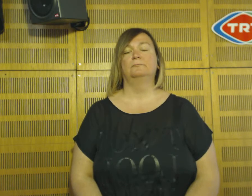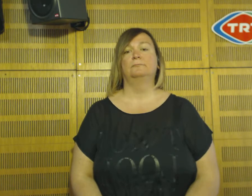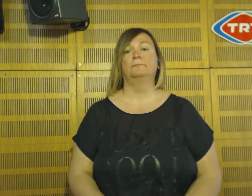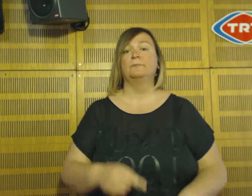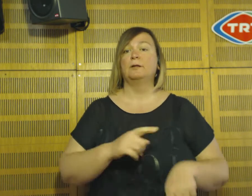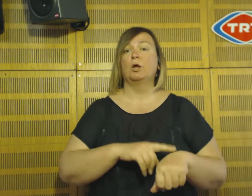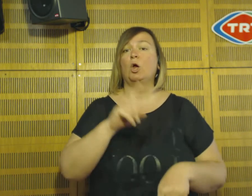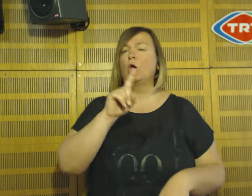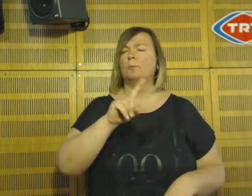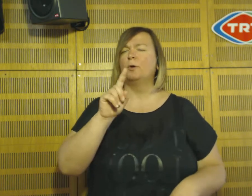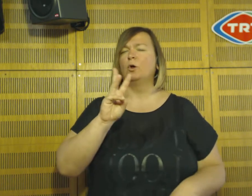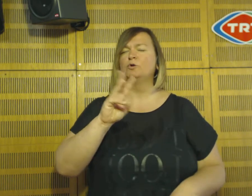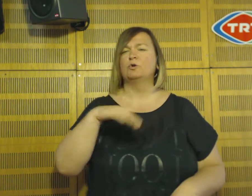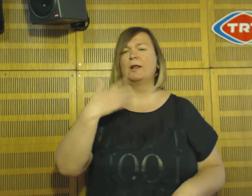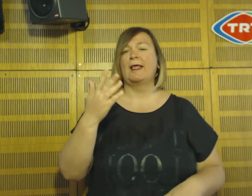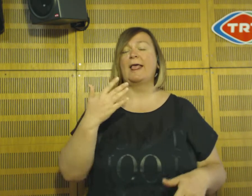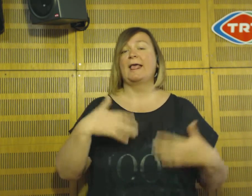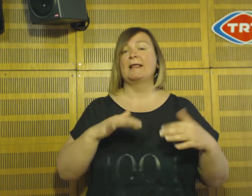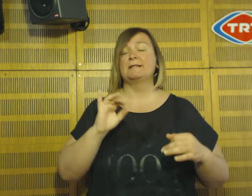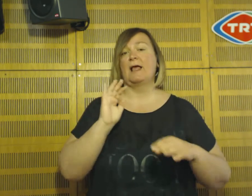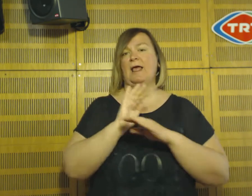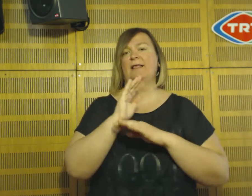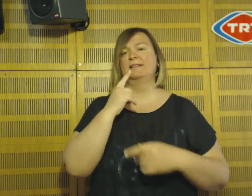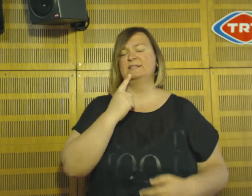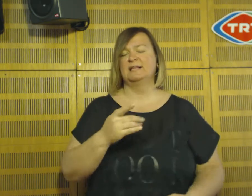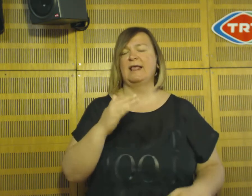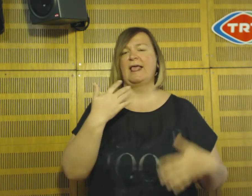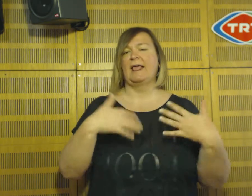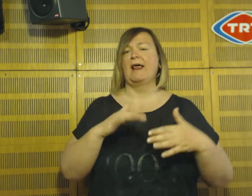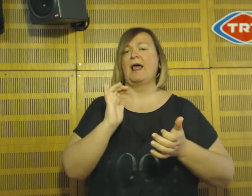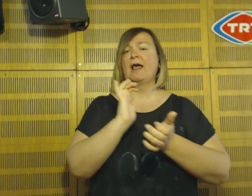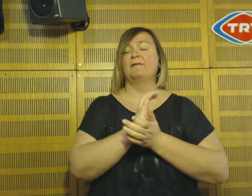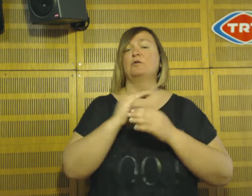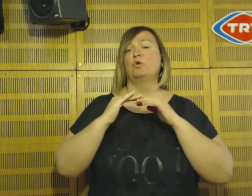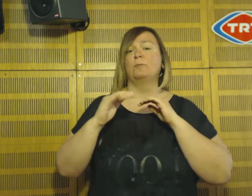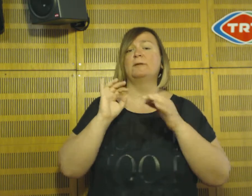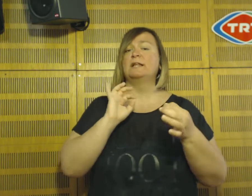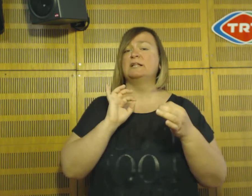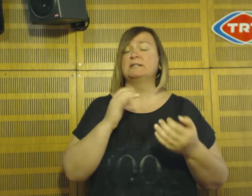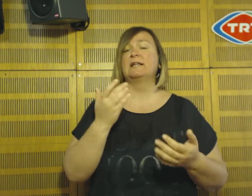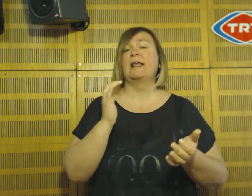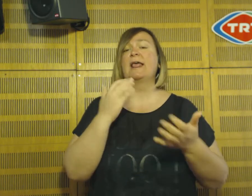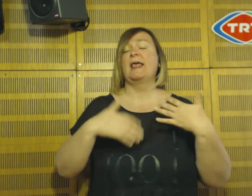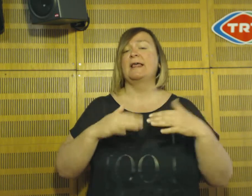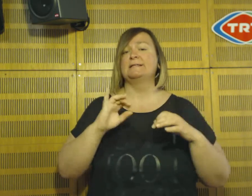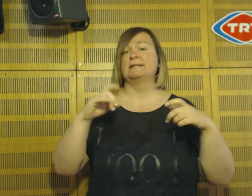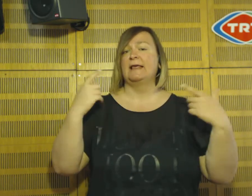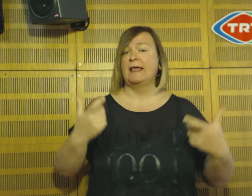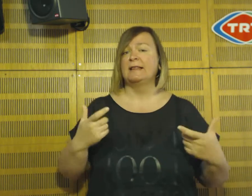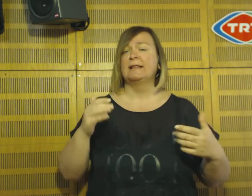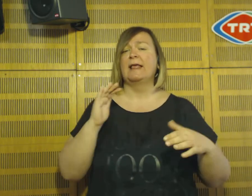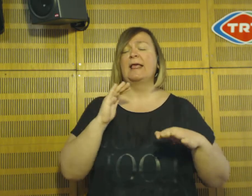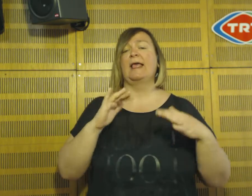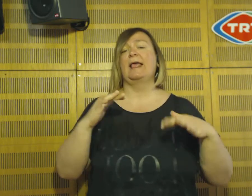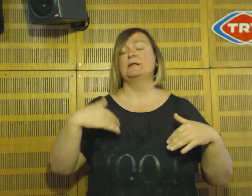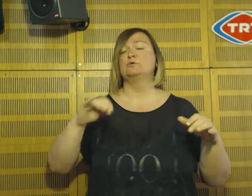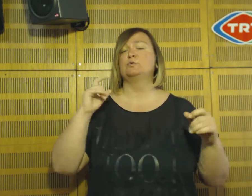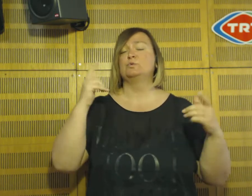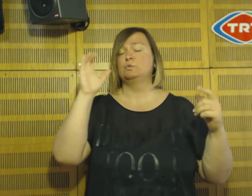...11.30 sonrasında Engelsiz Hayat diyeceğiz. Engelli aile ve toplum ilişkileri, engelsiz kentler ve engelsiz turizm danışmanı